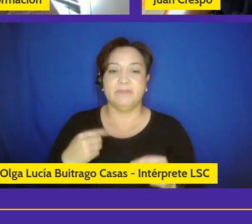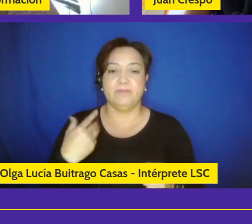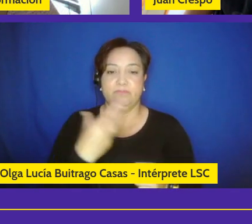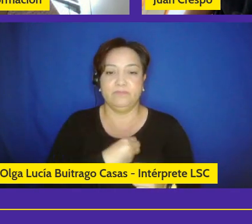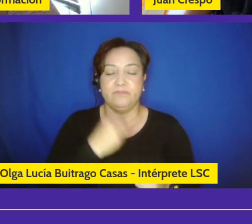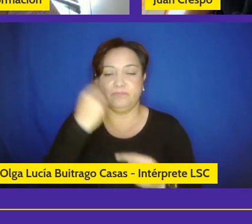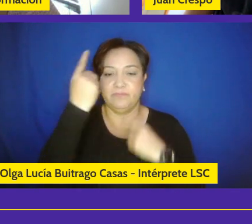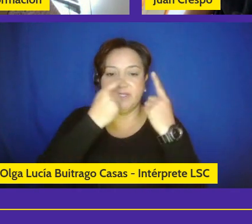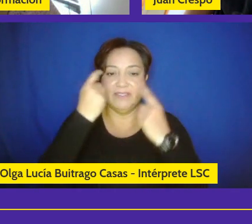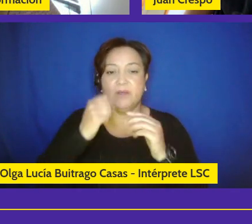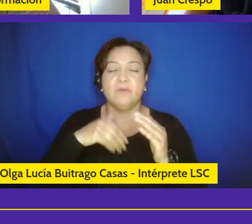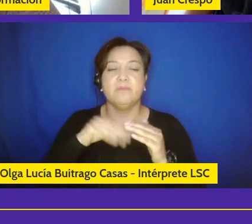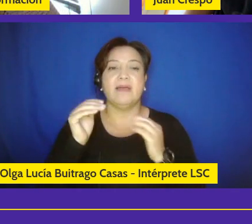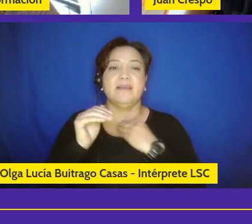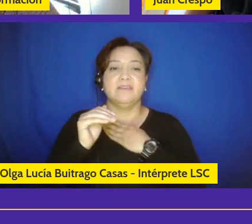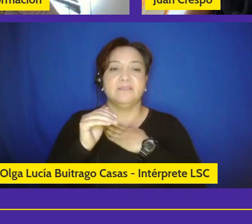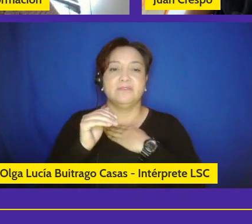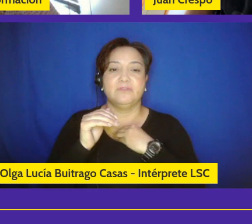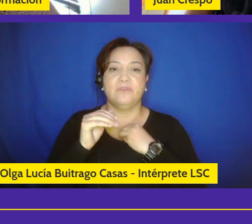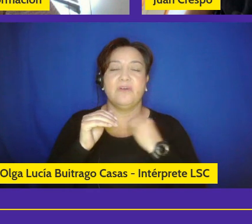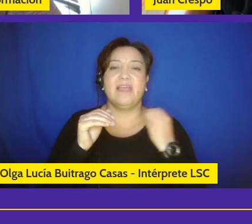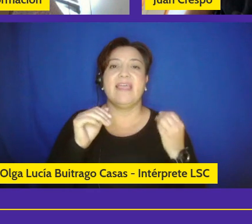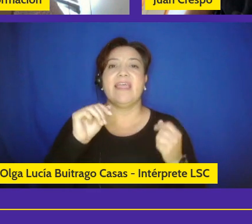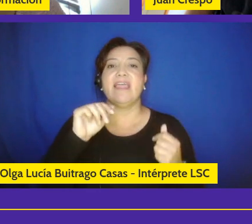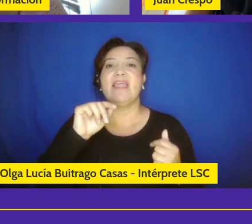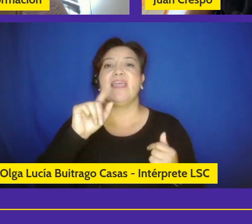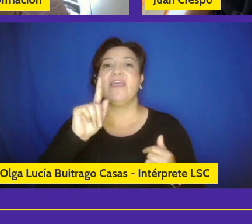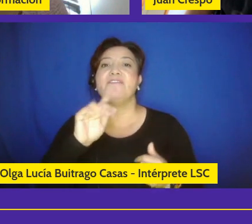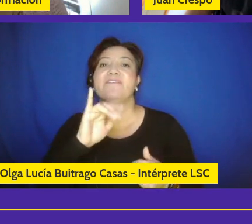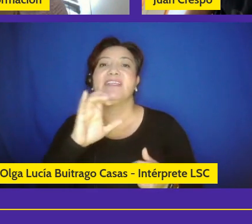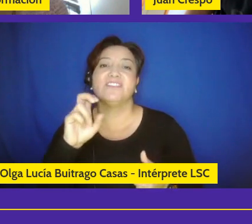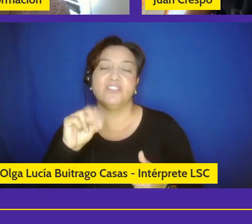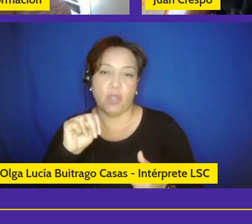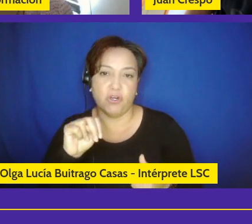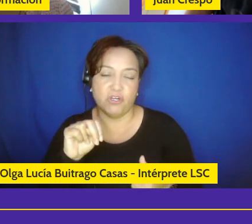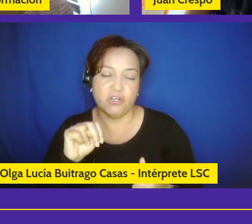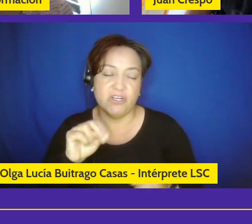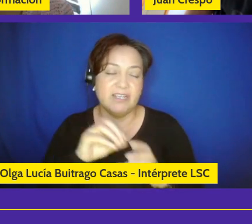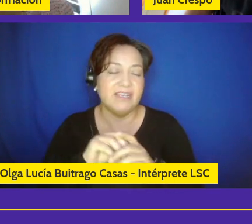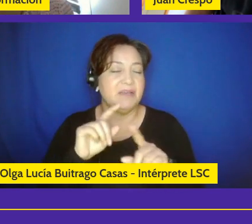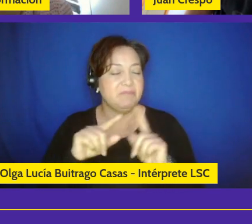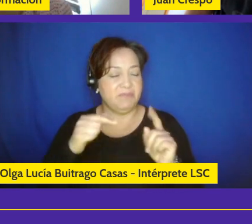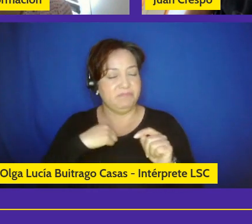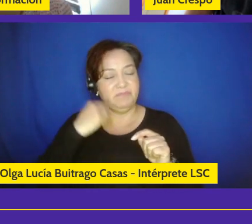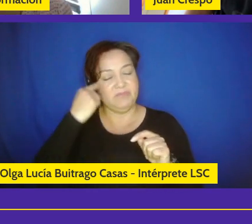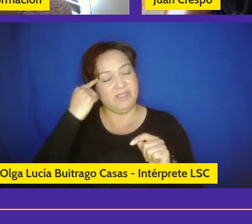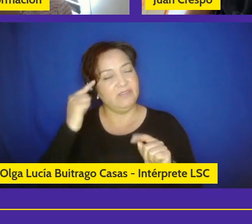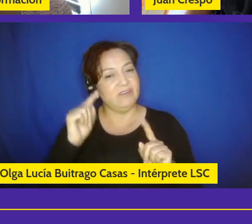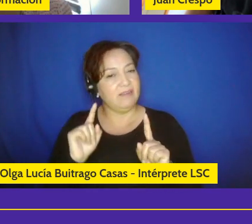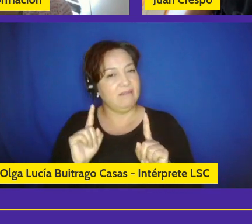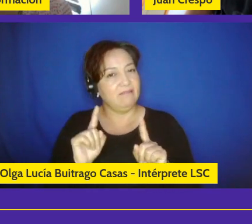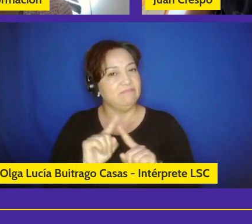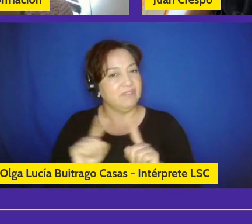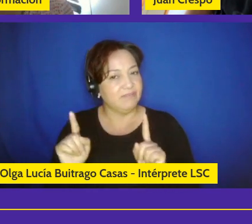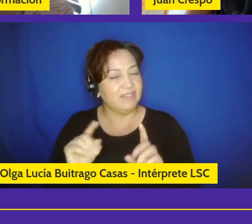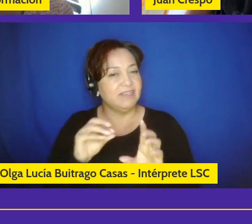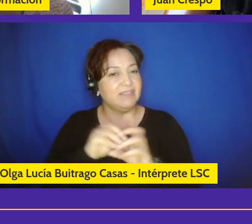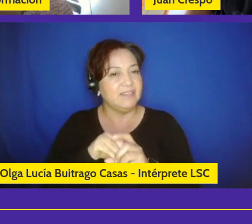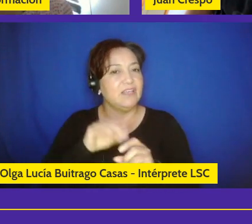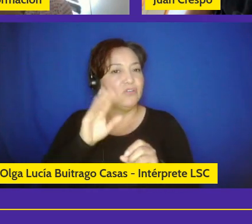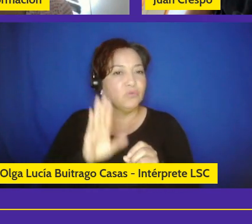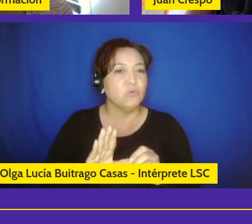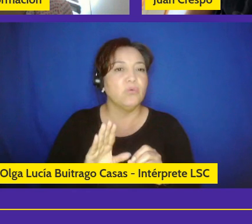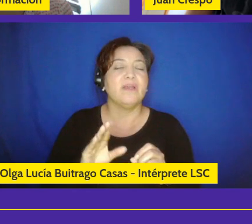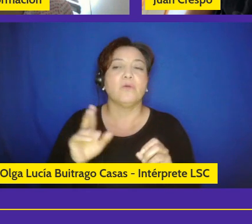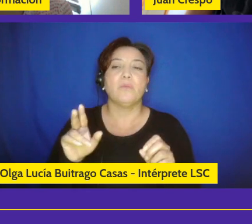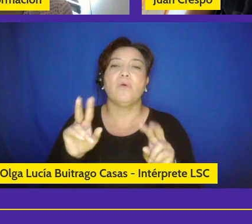más en ficción. Pero te quisiera preguntar si hay alguna diferencia, además de lo que ya mencionaste, en cómo